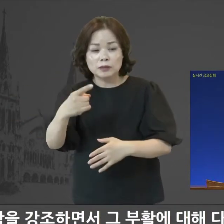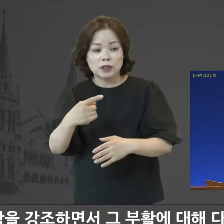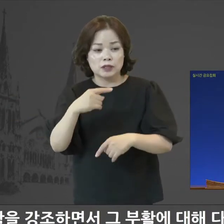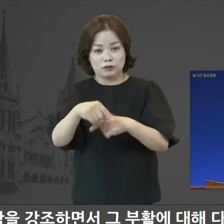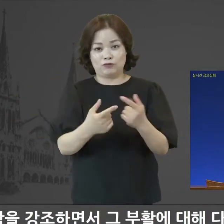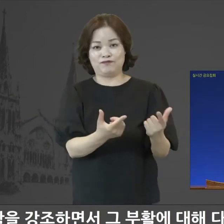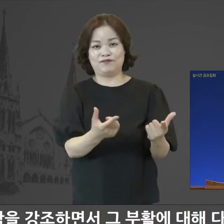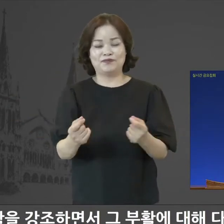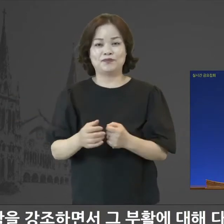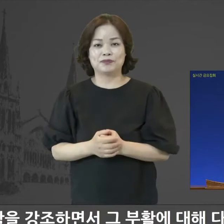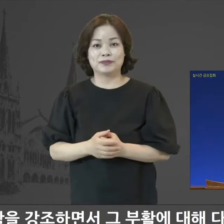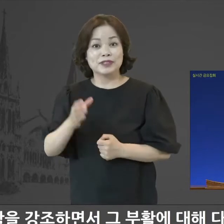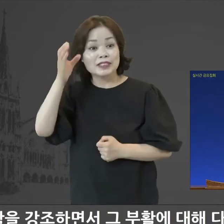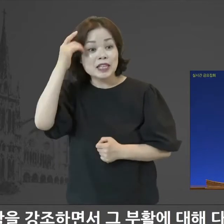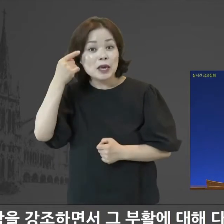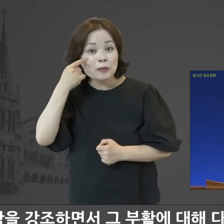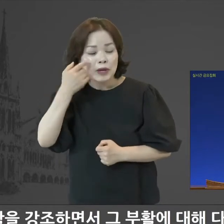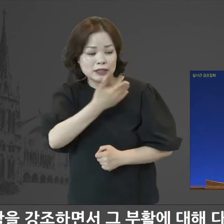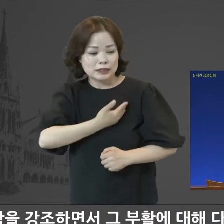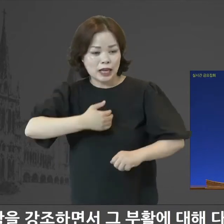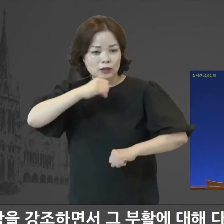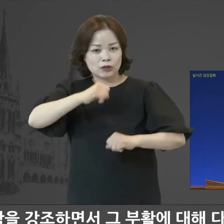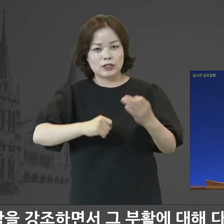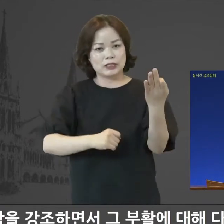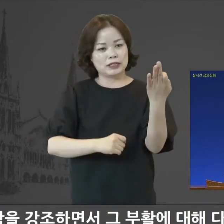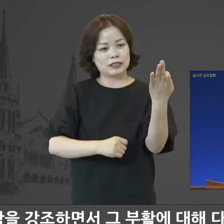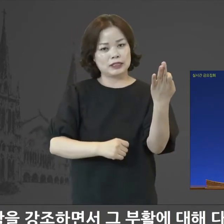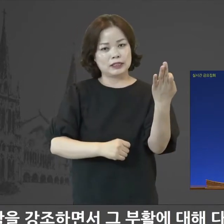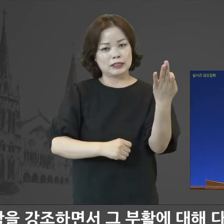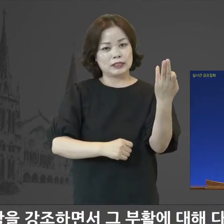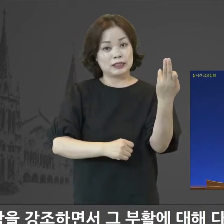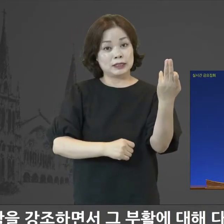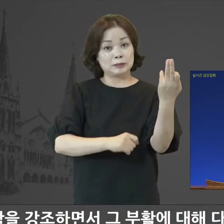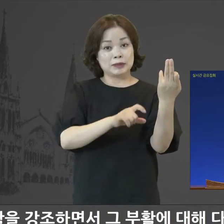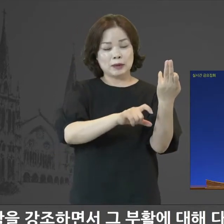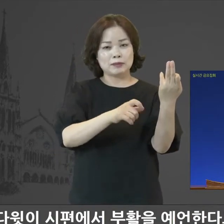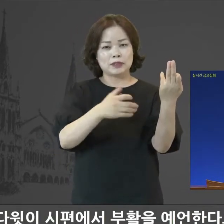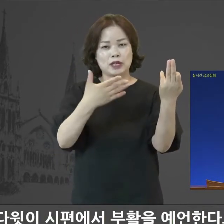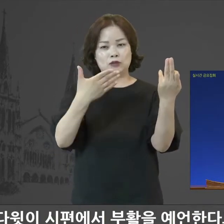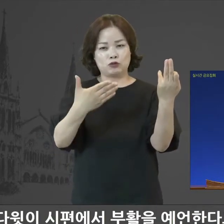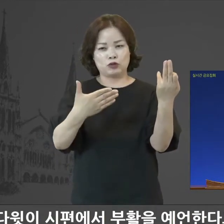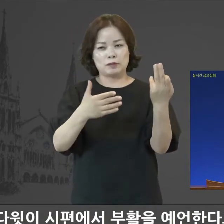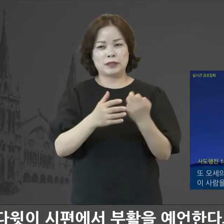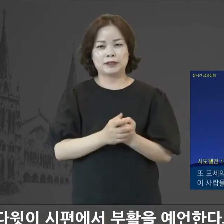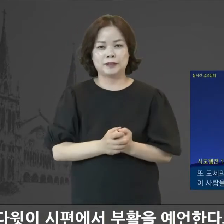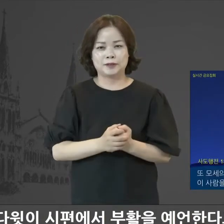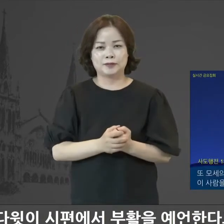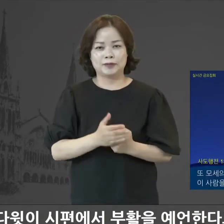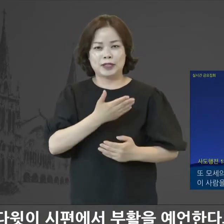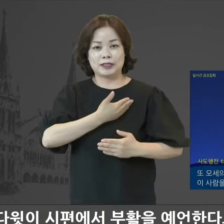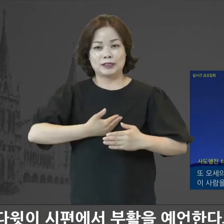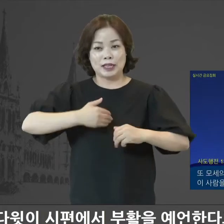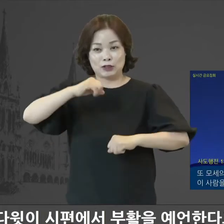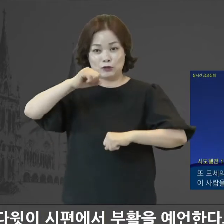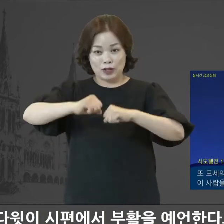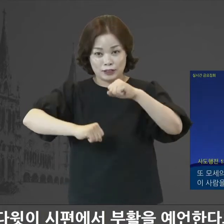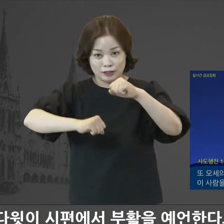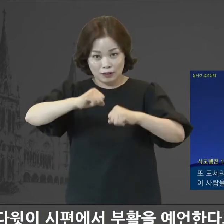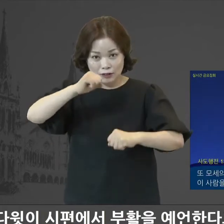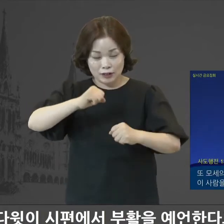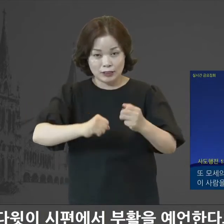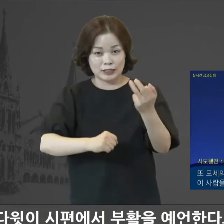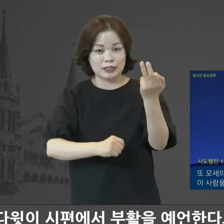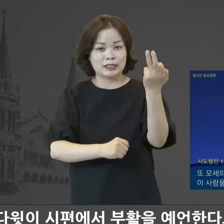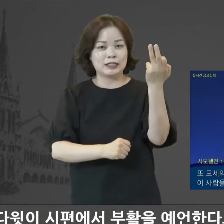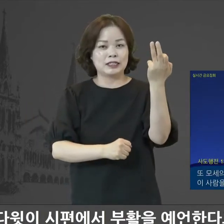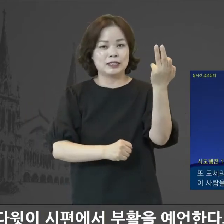볼 겁니다. 기대하시고요. 사도행전 13장 39절 말씀인데, 자, 자막으로 보실 분 보시고요, 성경 찾으실 분 찾으십시오.